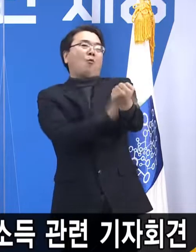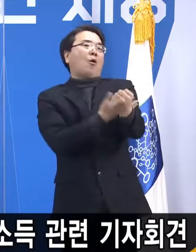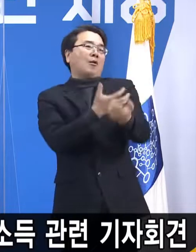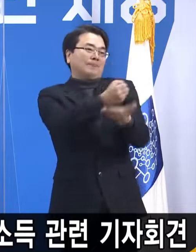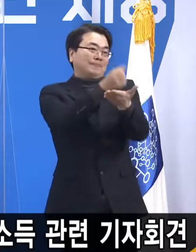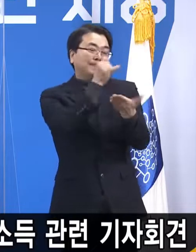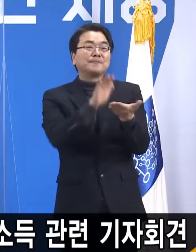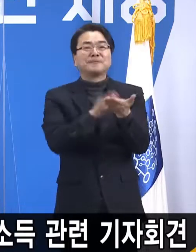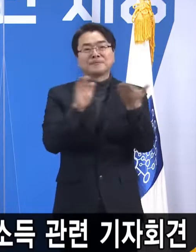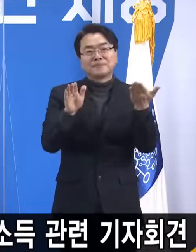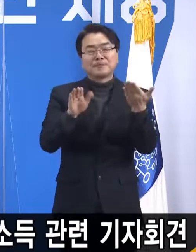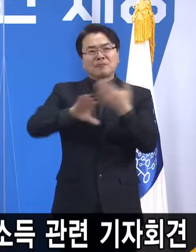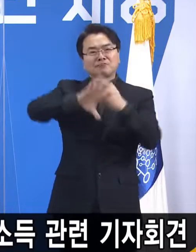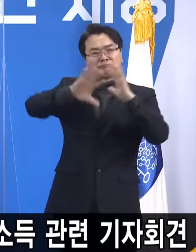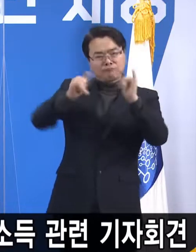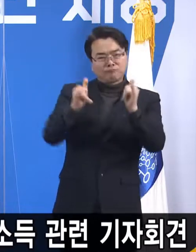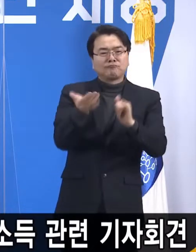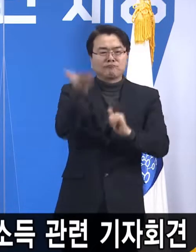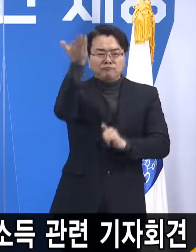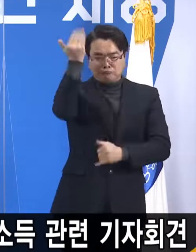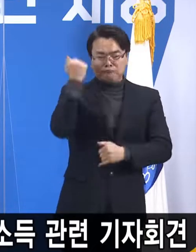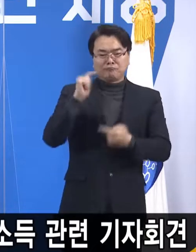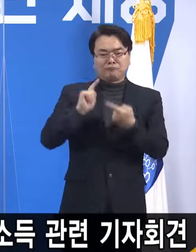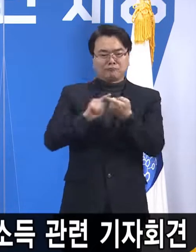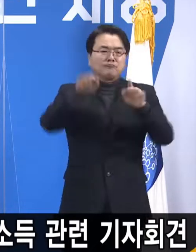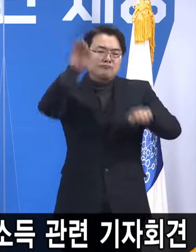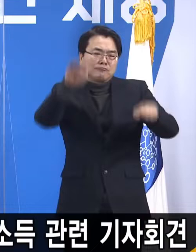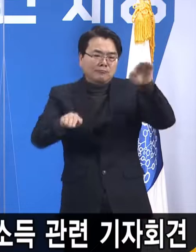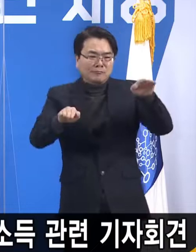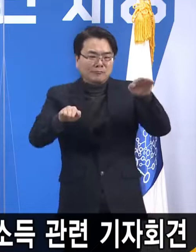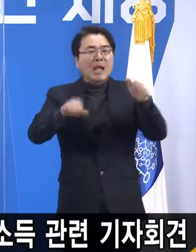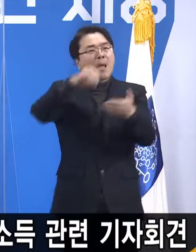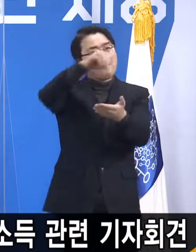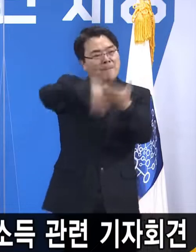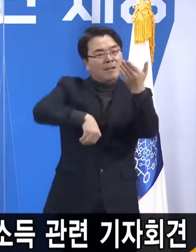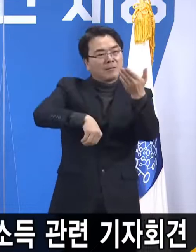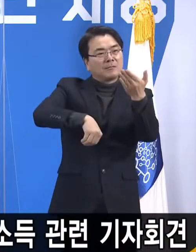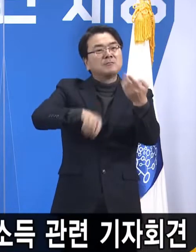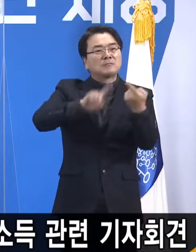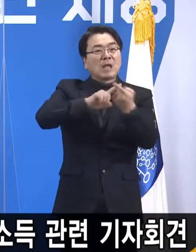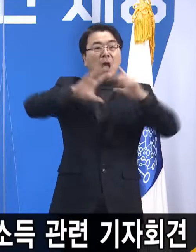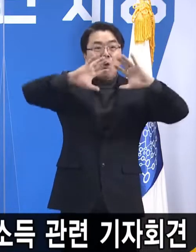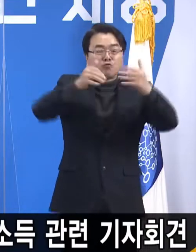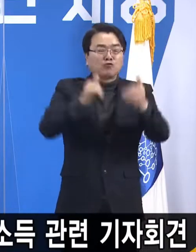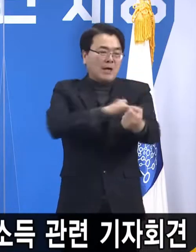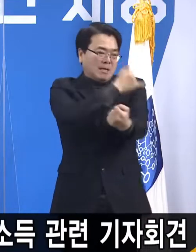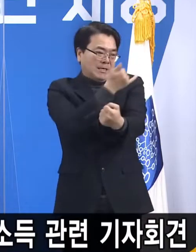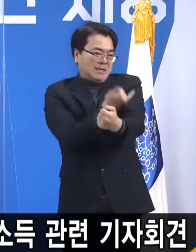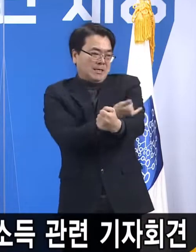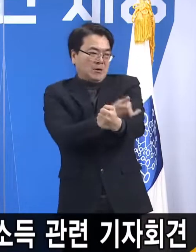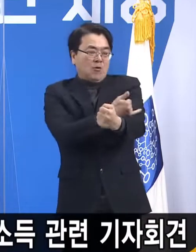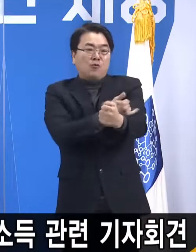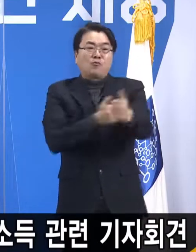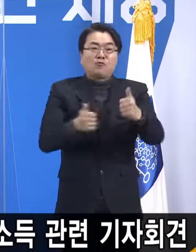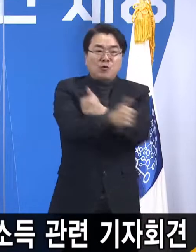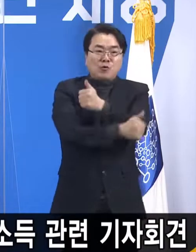외국인은 코로나19 지원에서 외국인을 달리 대우하는 것은 차별이라는 국가인권위원회의 권고에